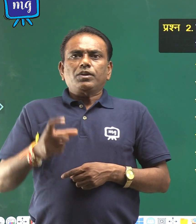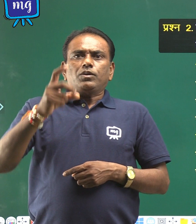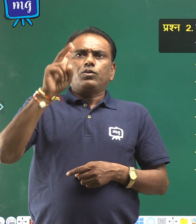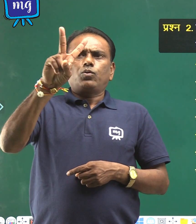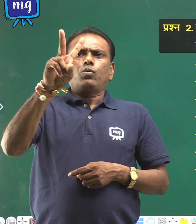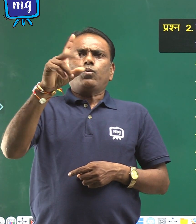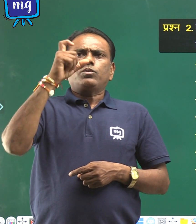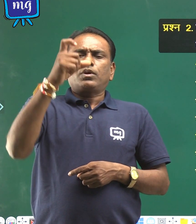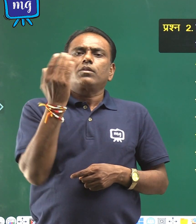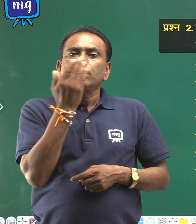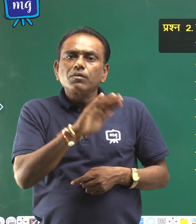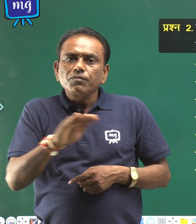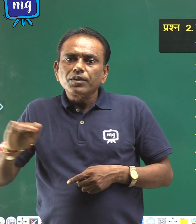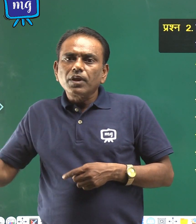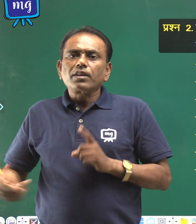27 विद्यार्थियों को